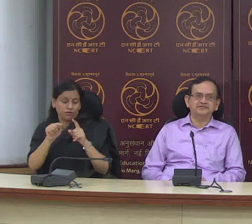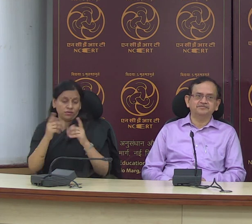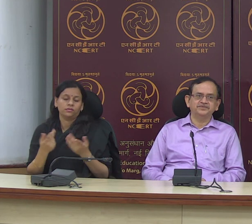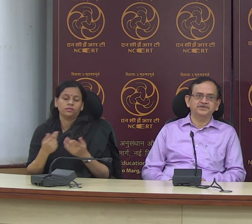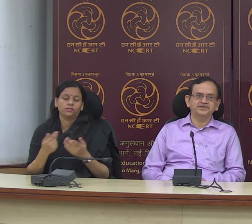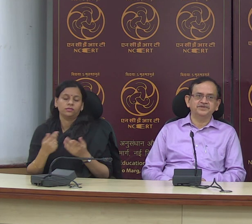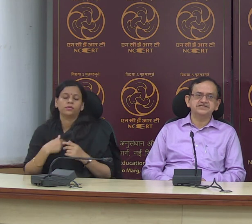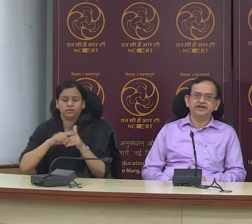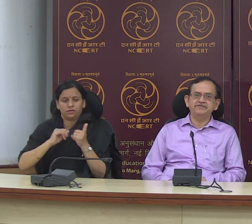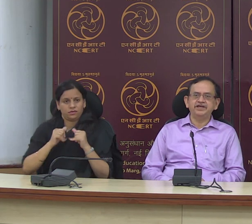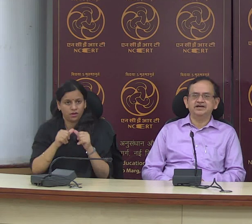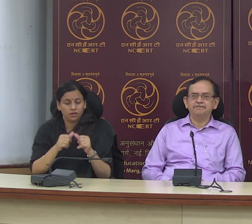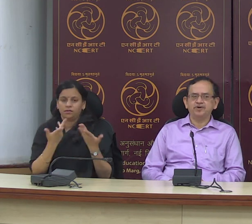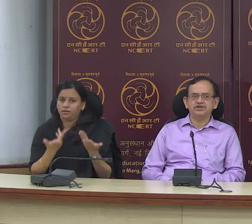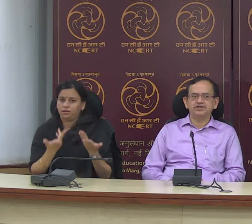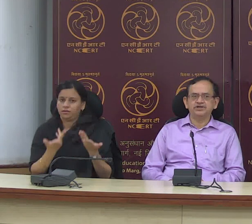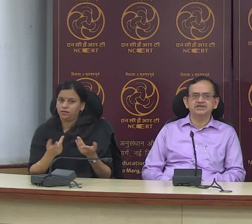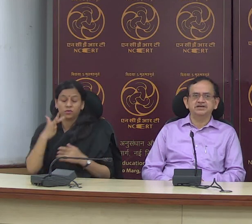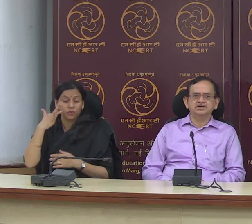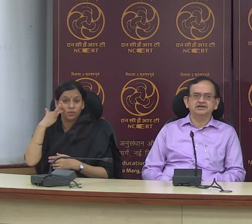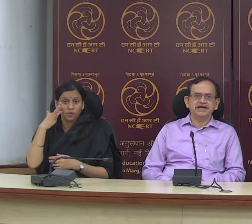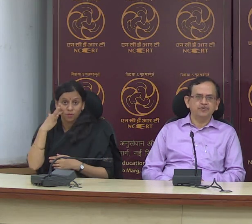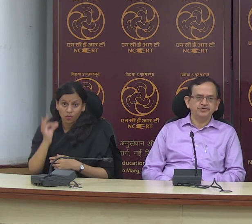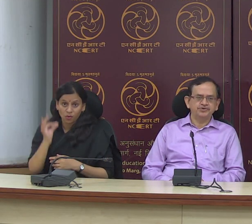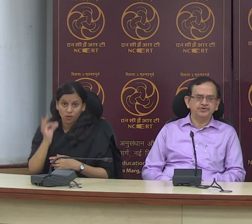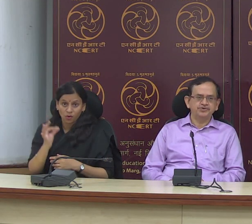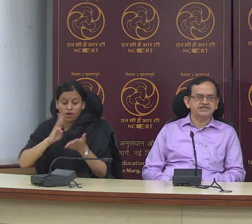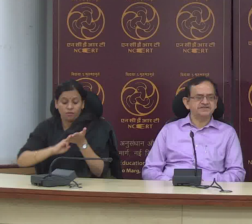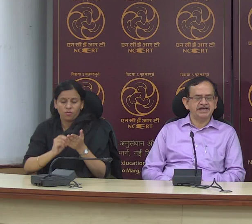इनफैक्ट दिस इज अ वेरी वेरी इम्पॉर्टेंट